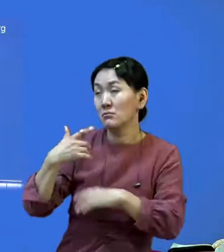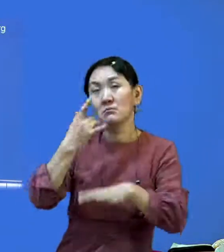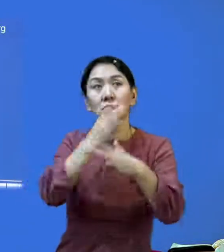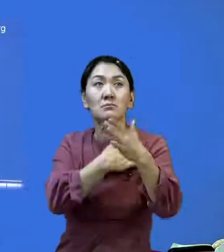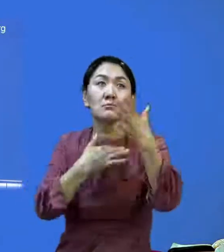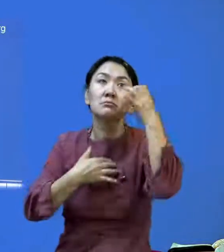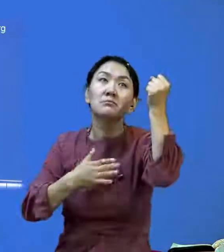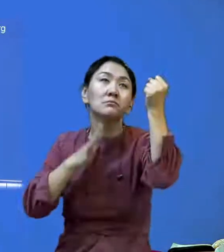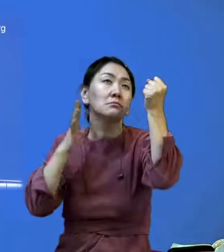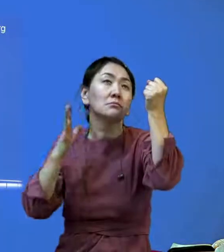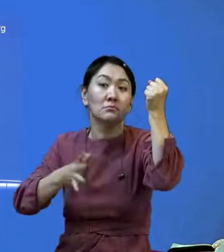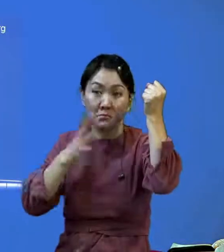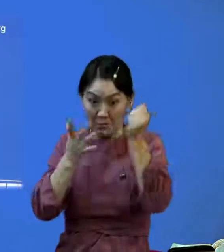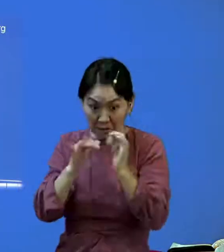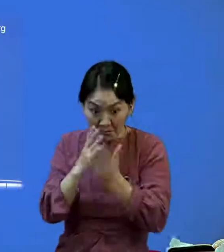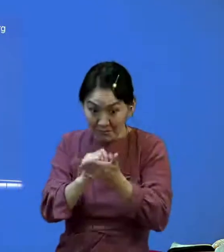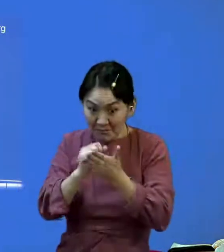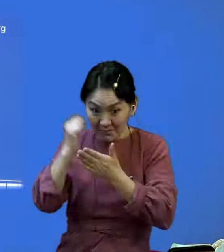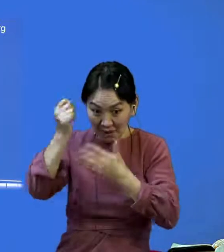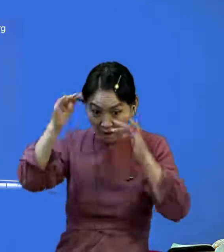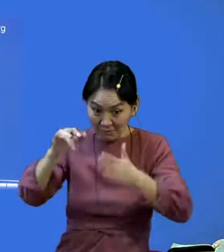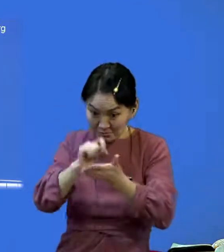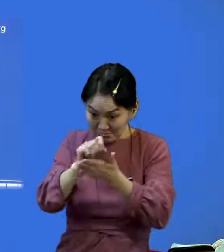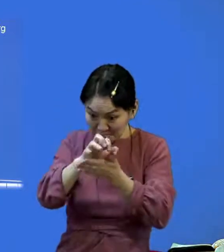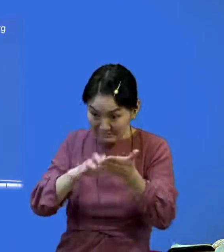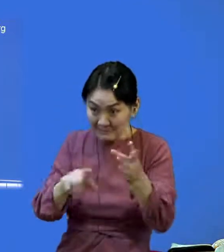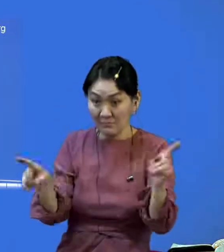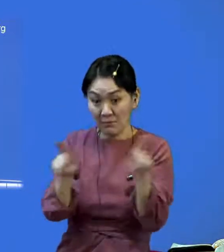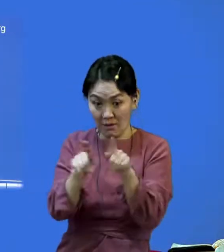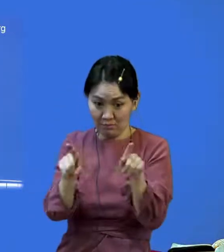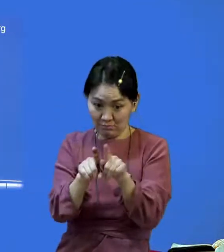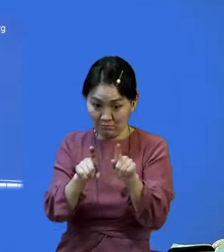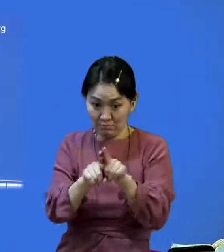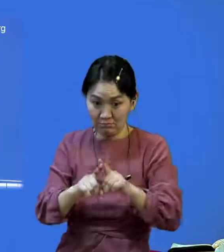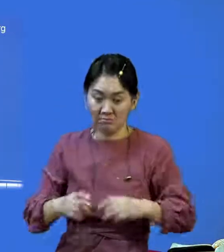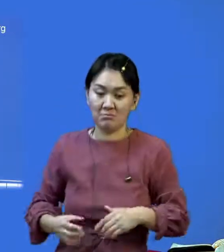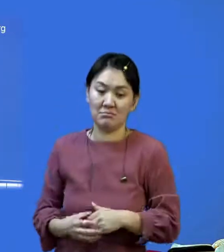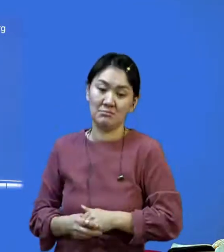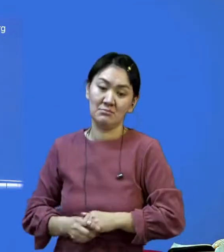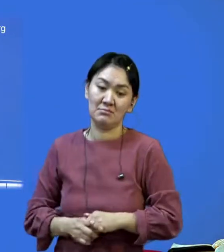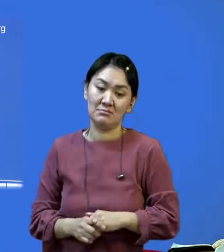гэж дуулал дээр тийм ээ. Давид дэ гэж хэлсэн тайлхан.